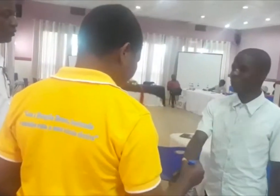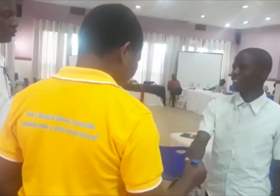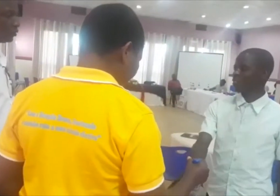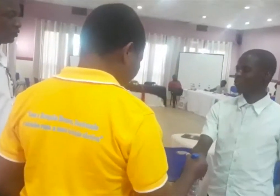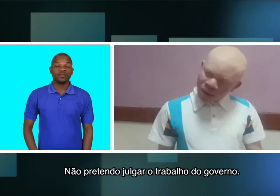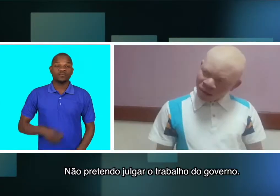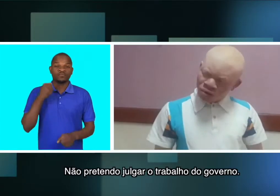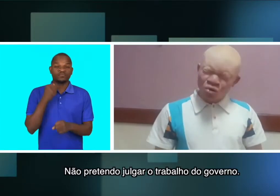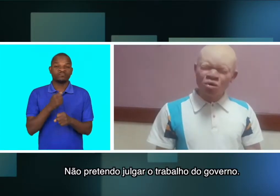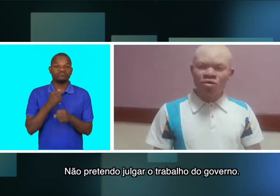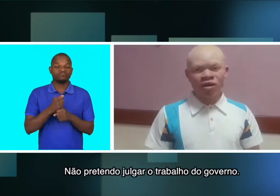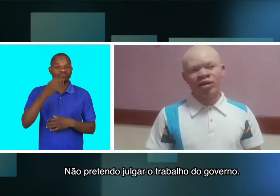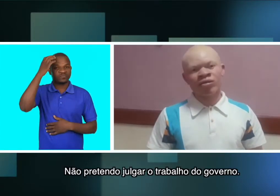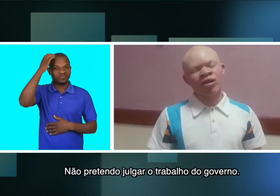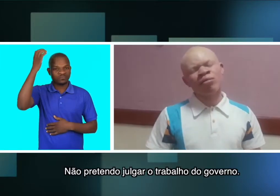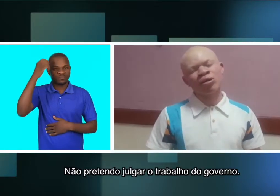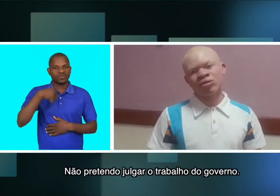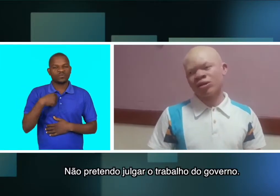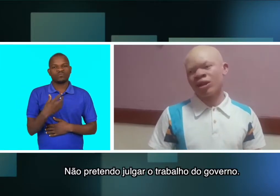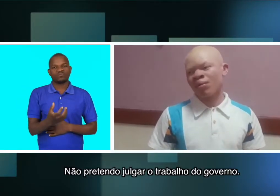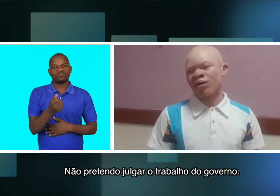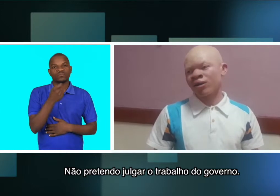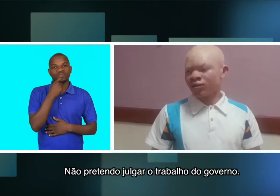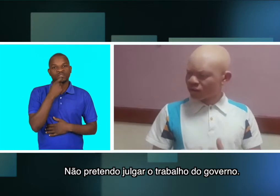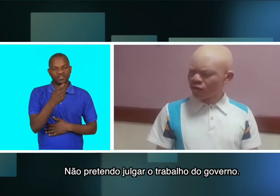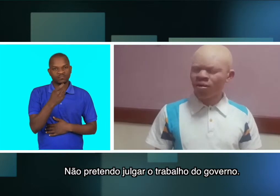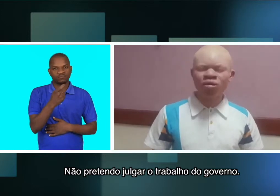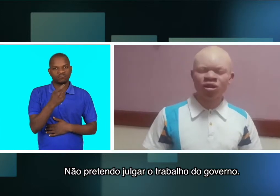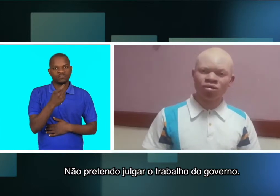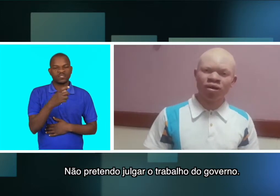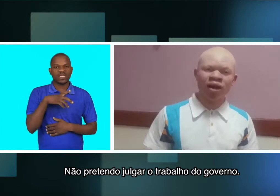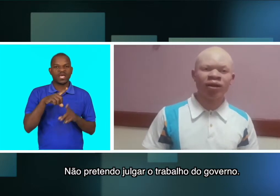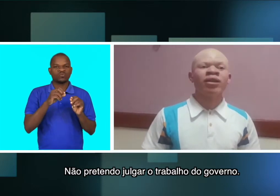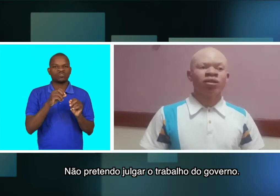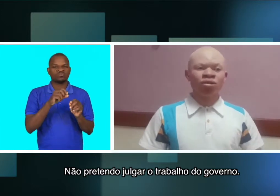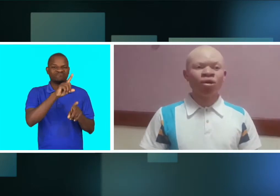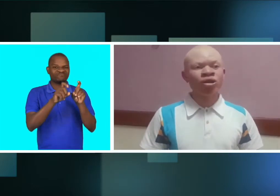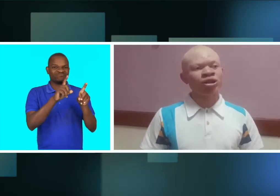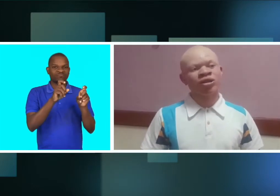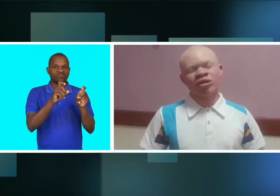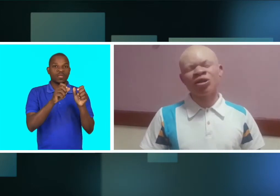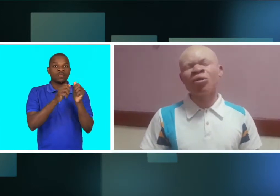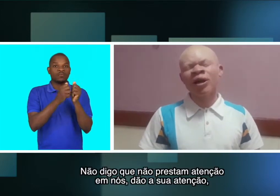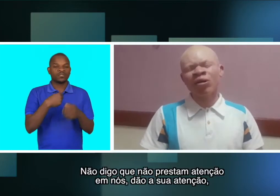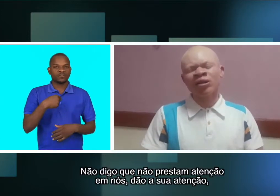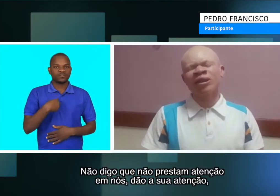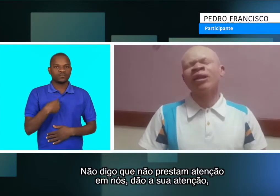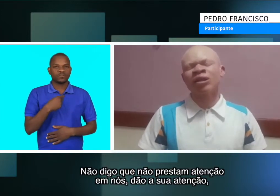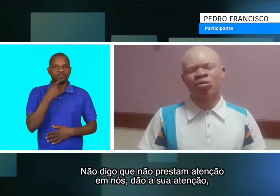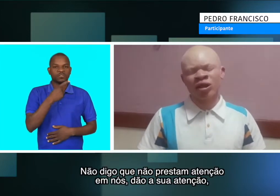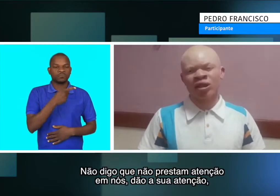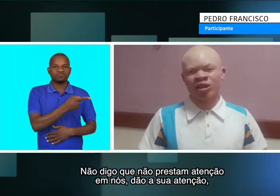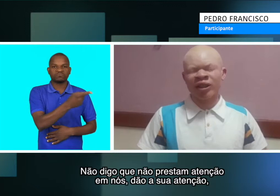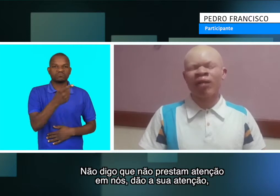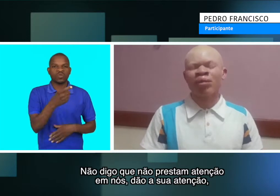deficiência. O trabalho do governo, eu posso dizer, uma coisa é explicar. Eu, assim,